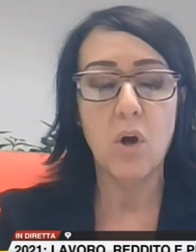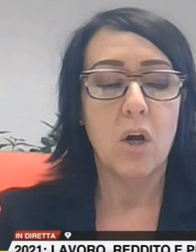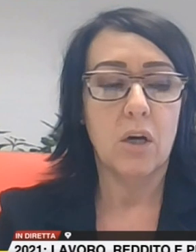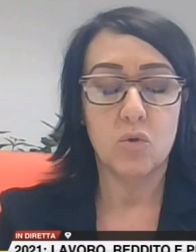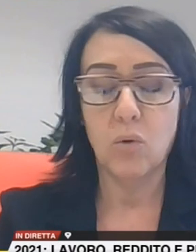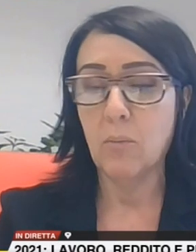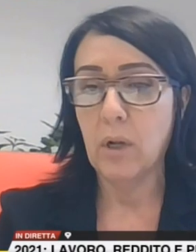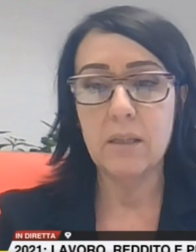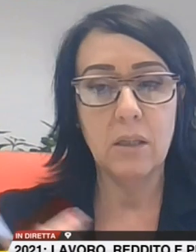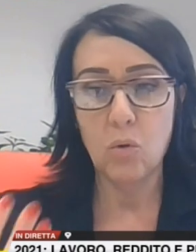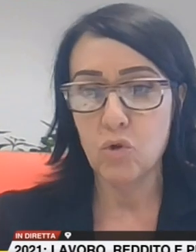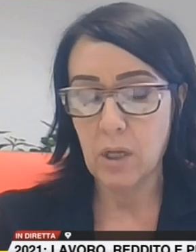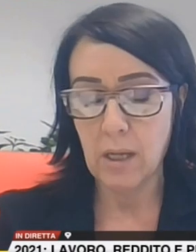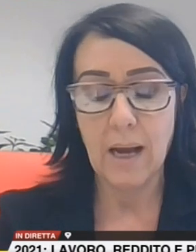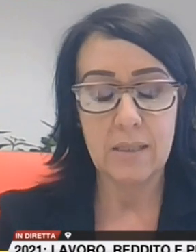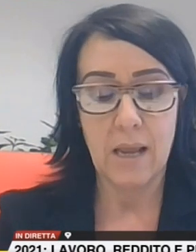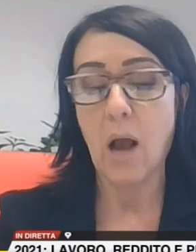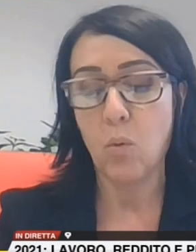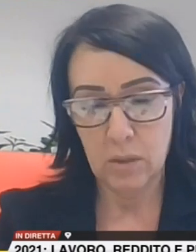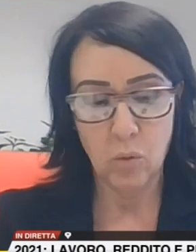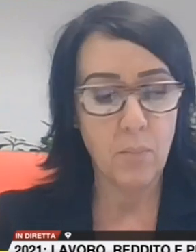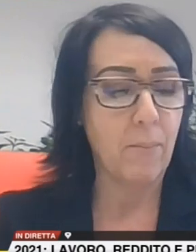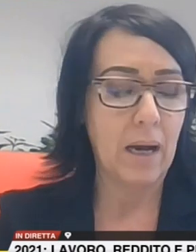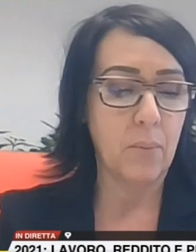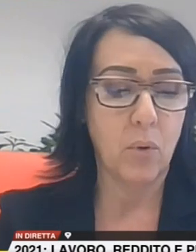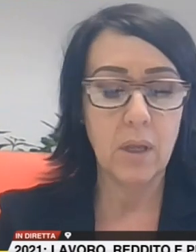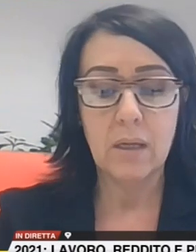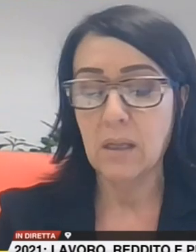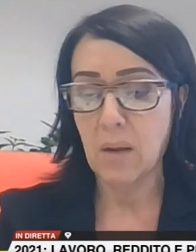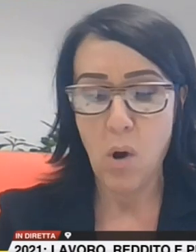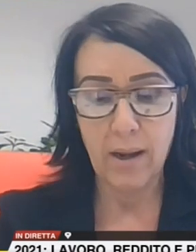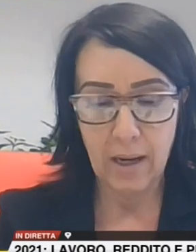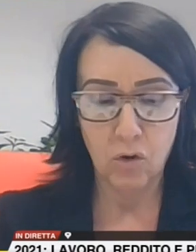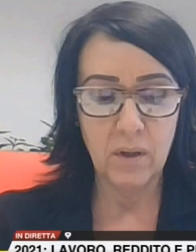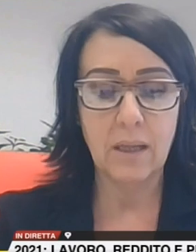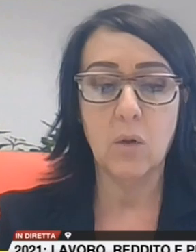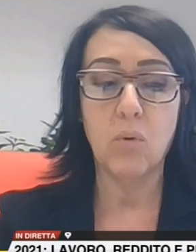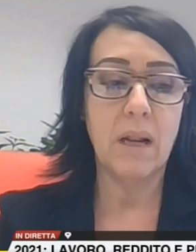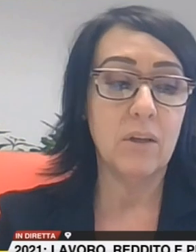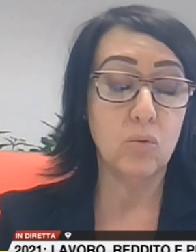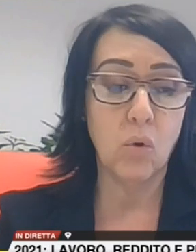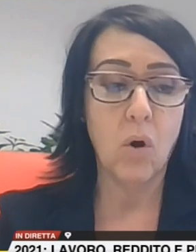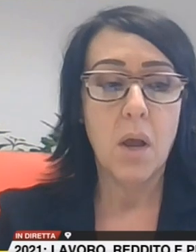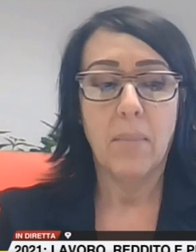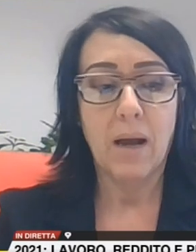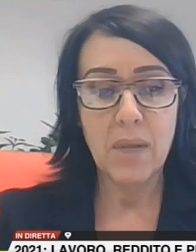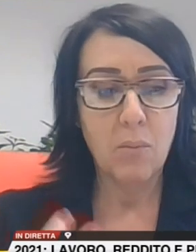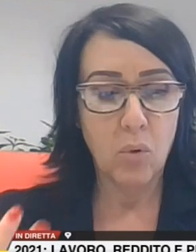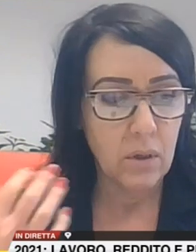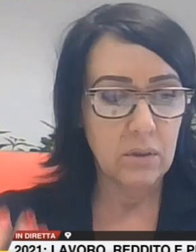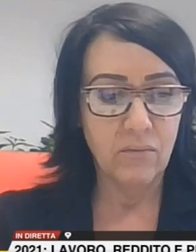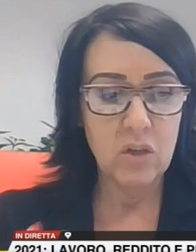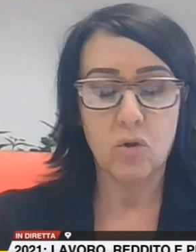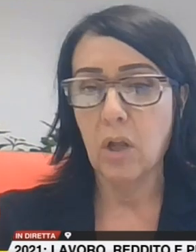esempio sulle bollette di luce, gas e acqua, di cui magari poi diremo anche la novità del 2021, ma